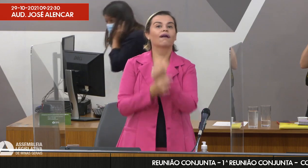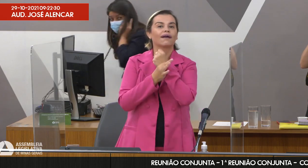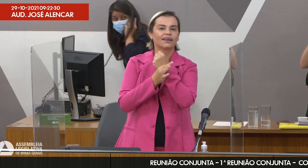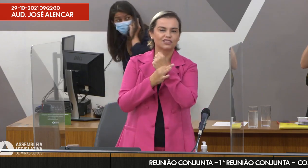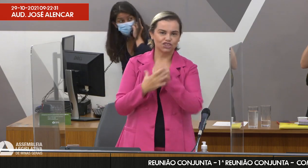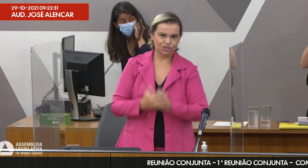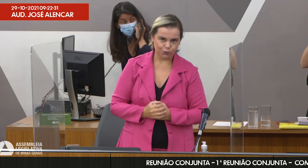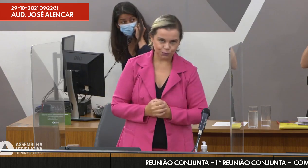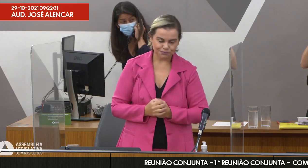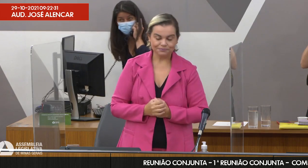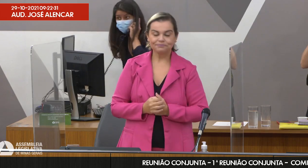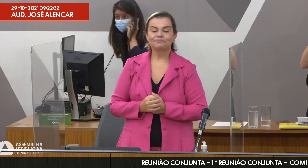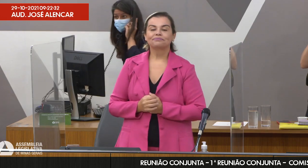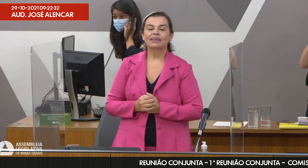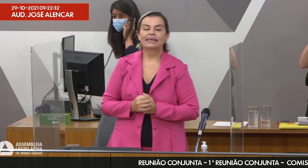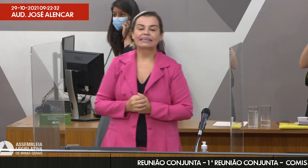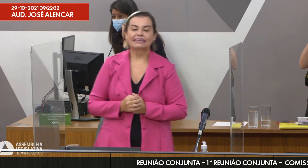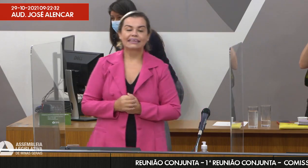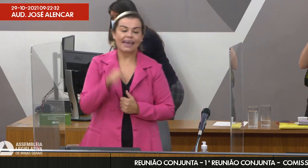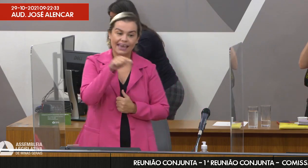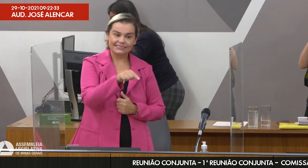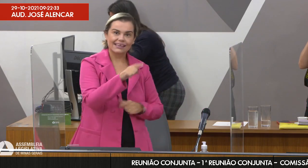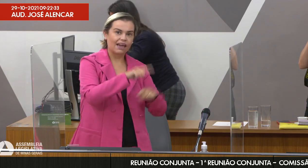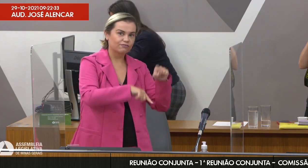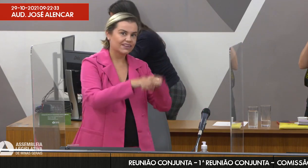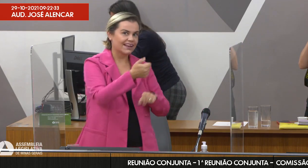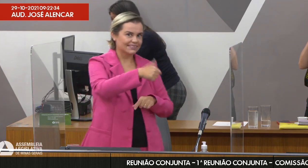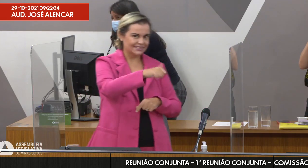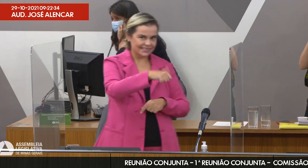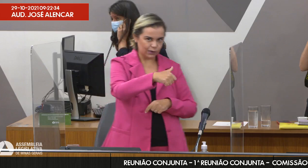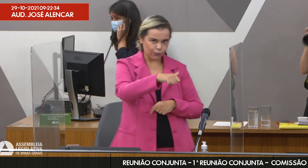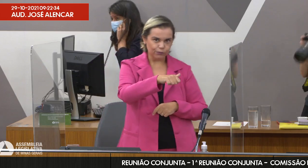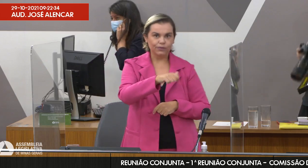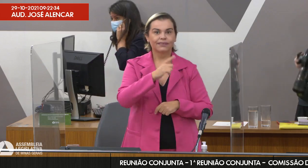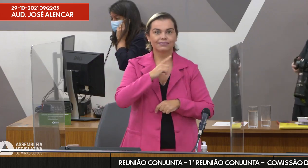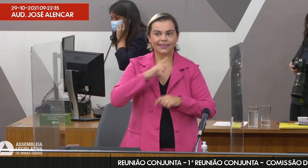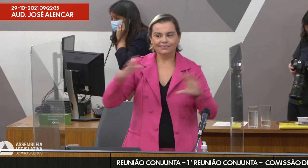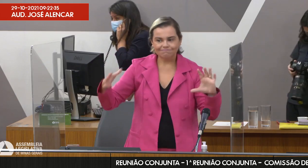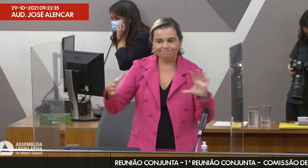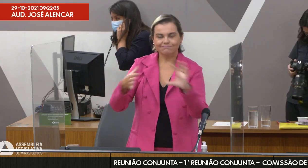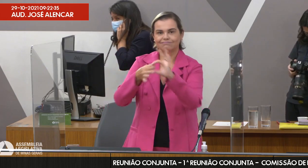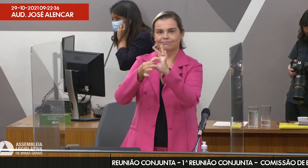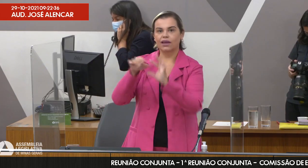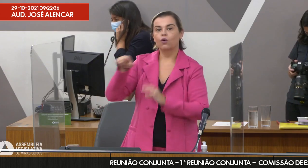para que as pessoas com deficiência tenham os seus direitos assegurados.